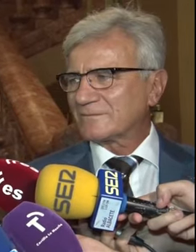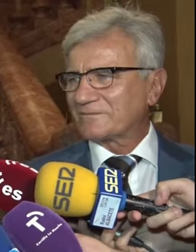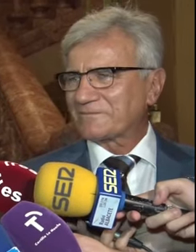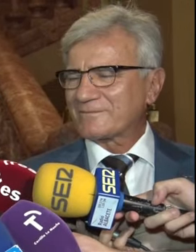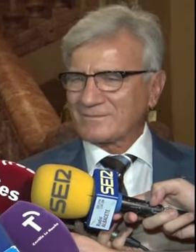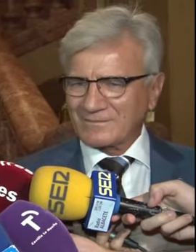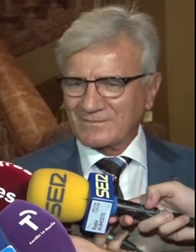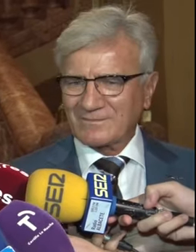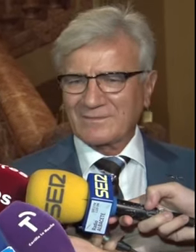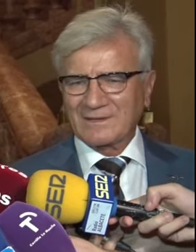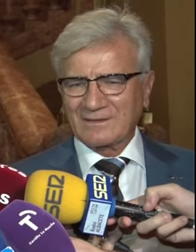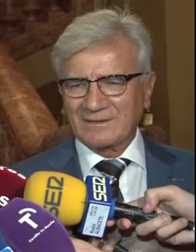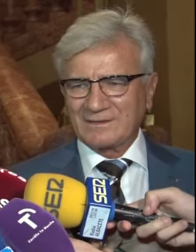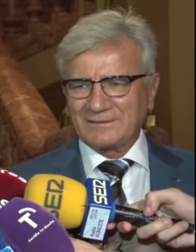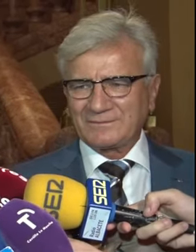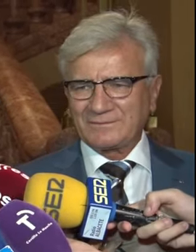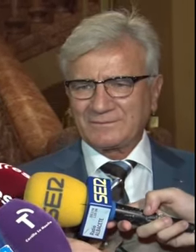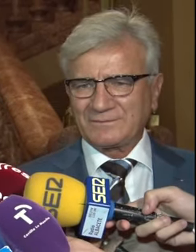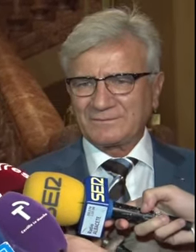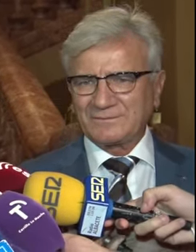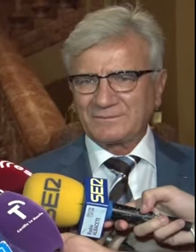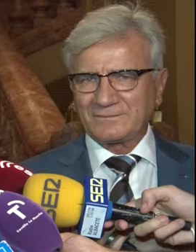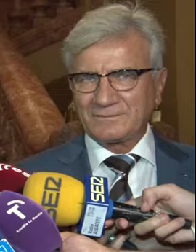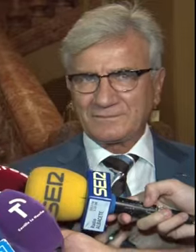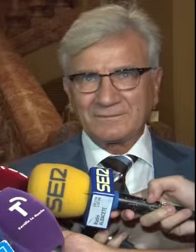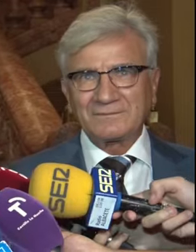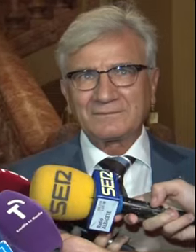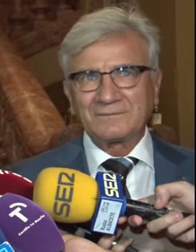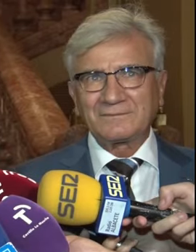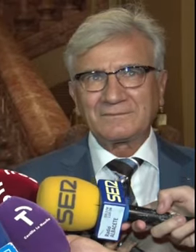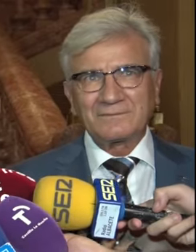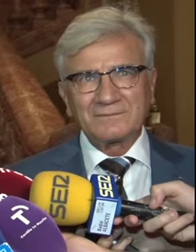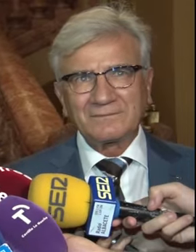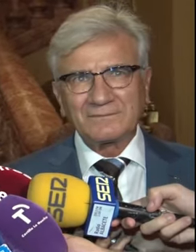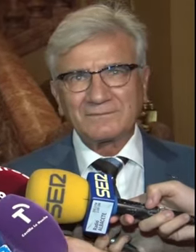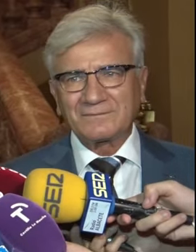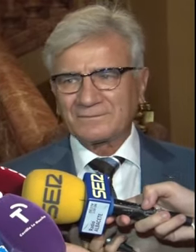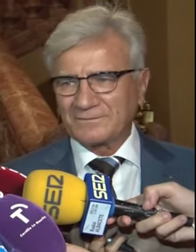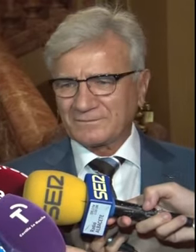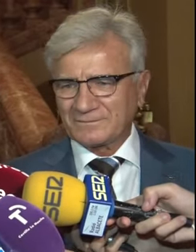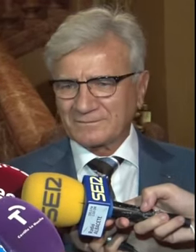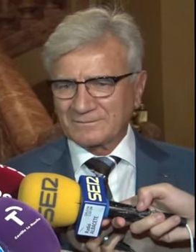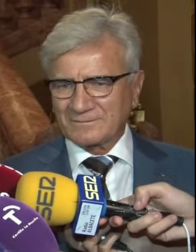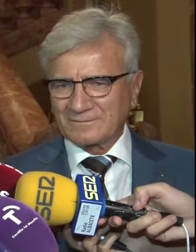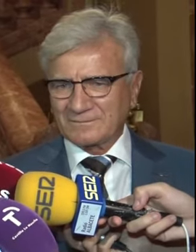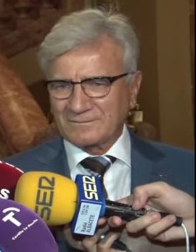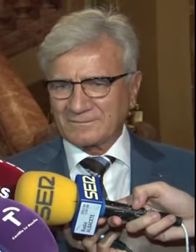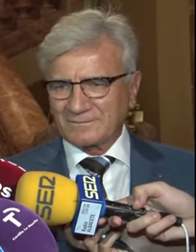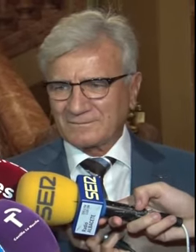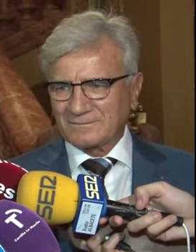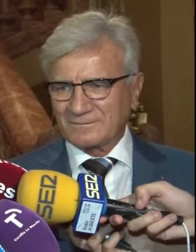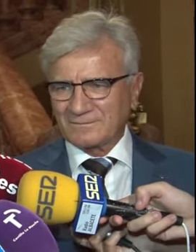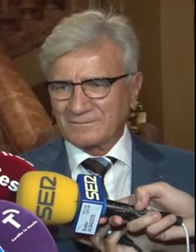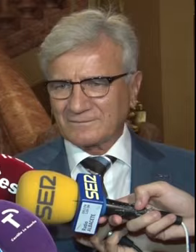querido Roberto Arcos. Una persona, como saben ustedes, siempre implicada y siempre comprometida con nuestra ciudad.